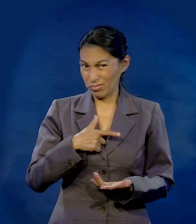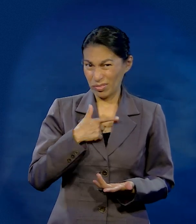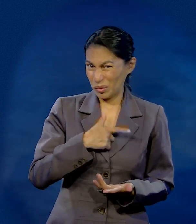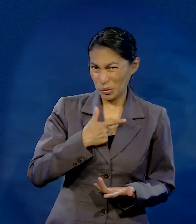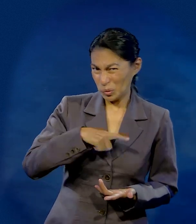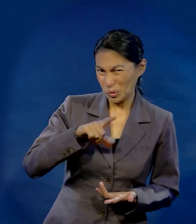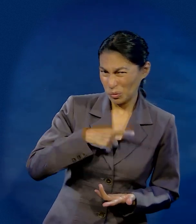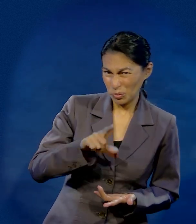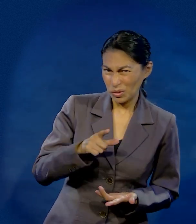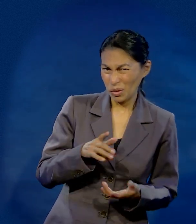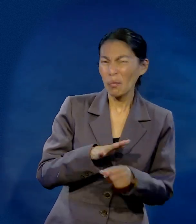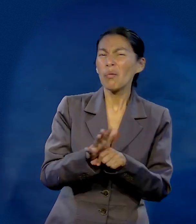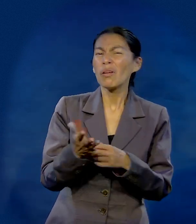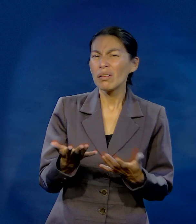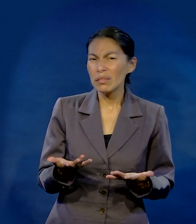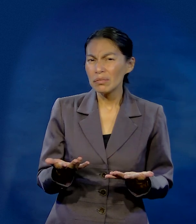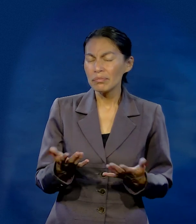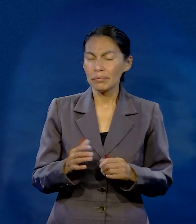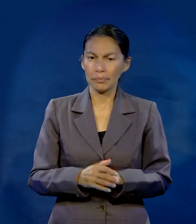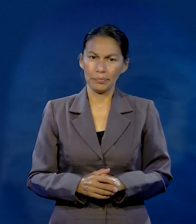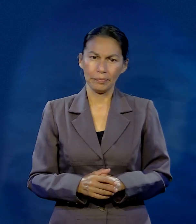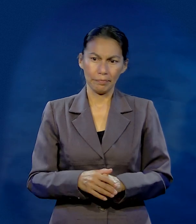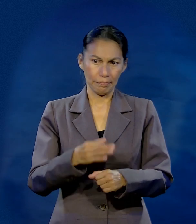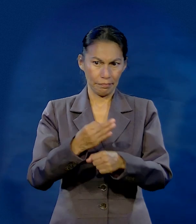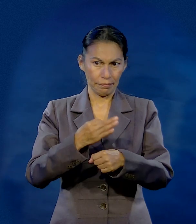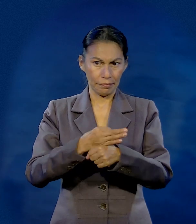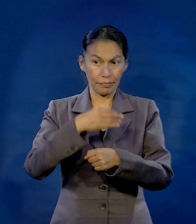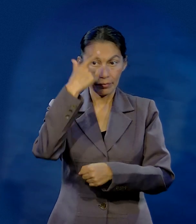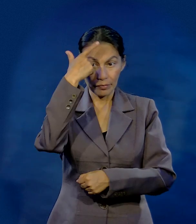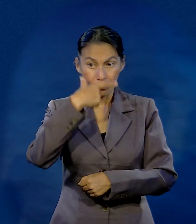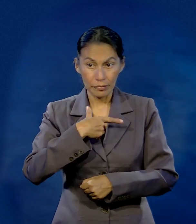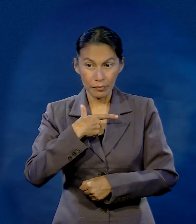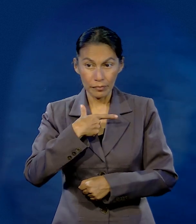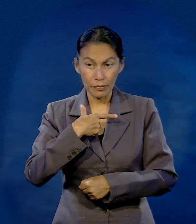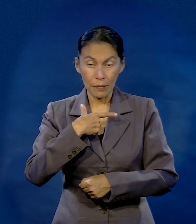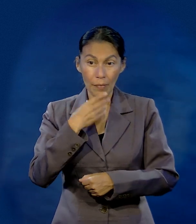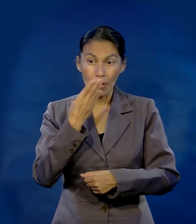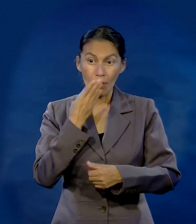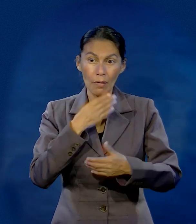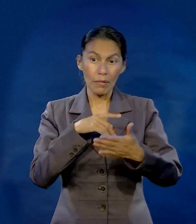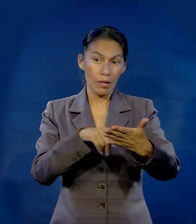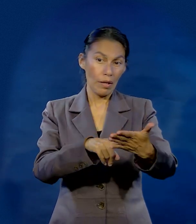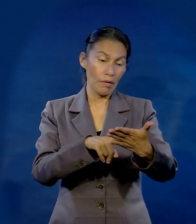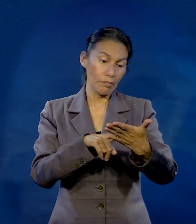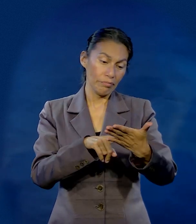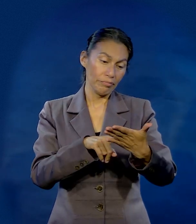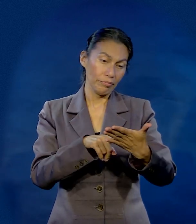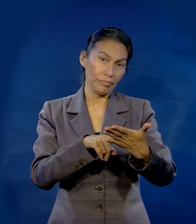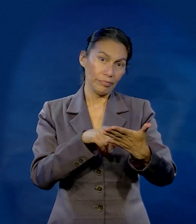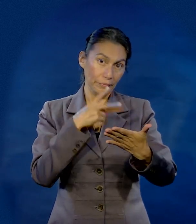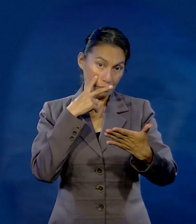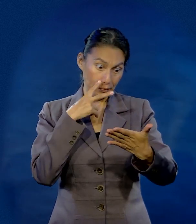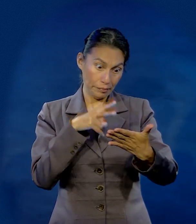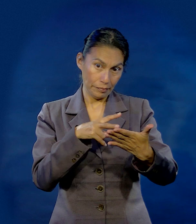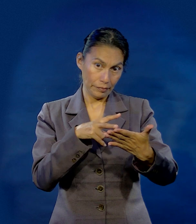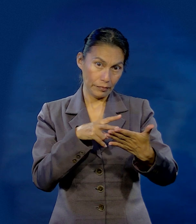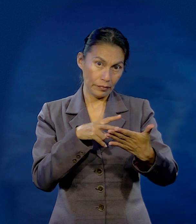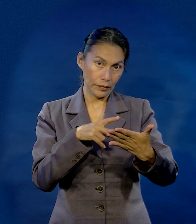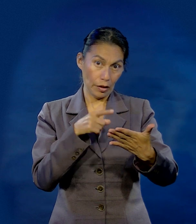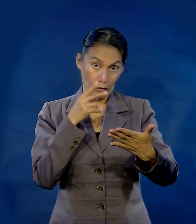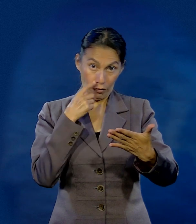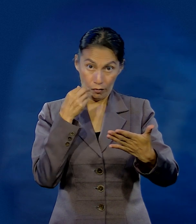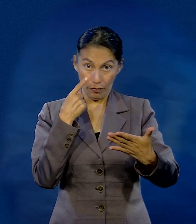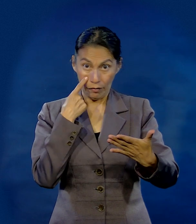feo chaparrito o con más coraje chaparro Cómo es que no te gusta a ti que te diga Mira esta